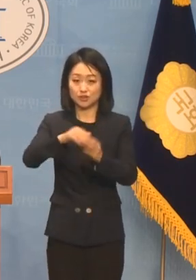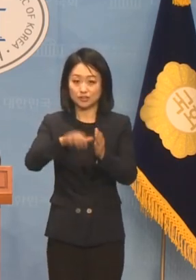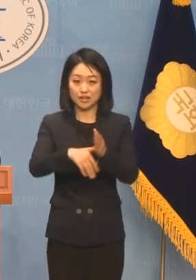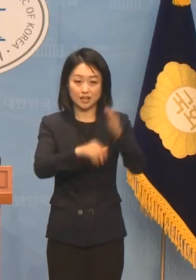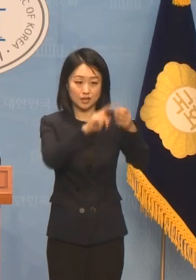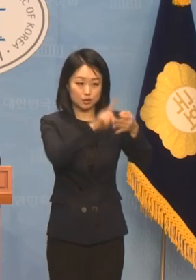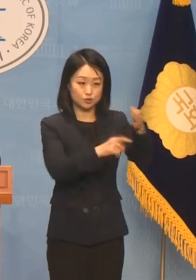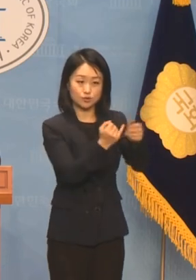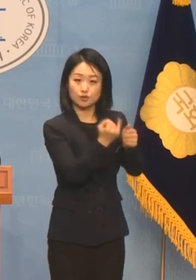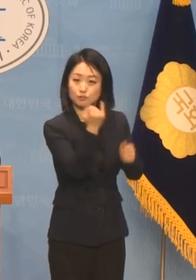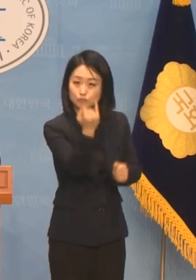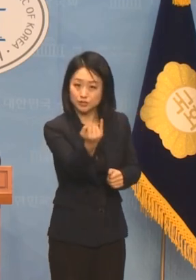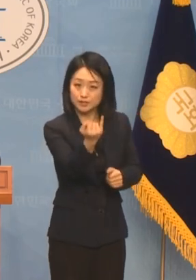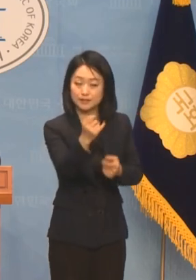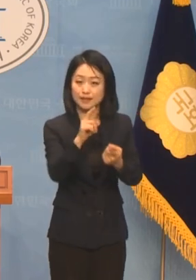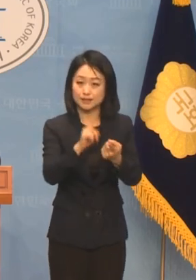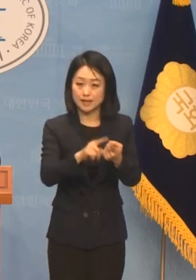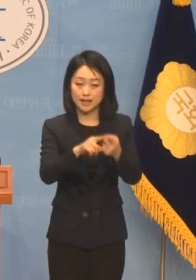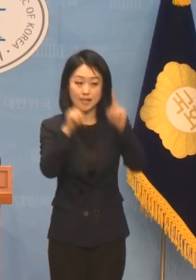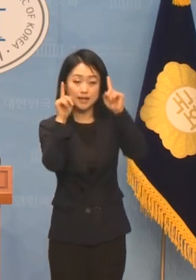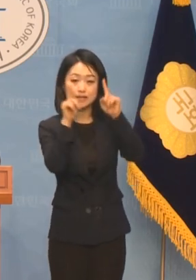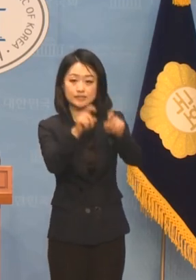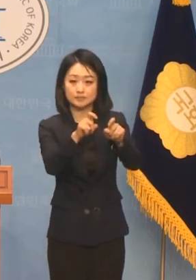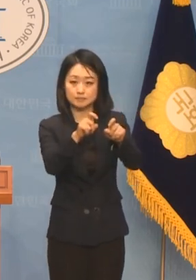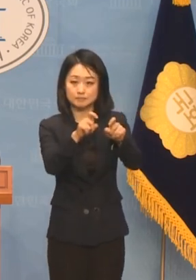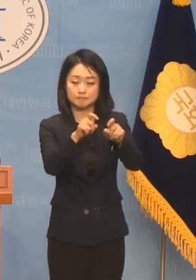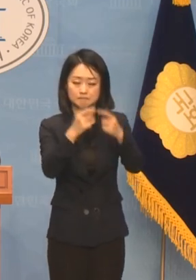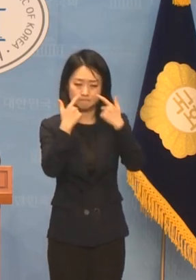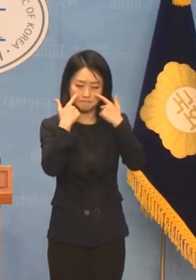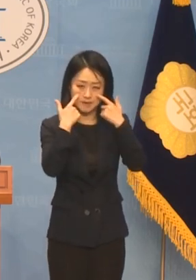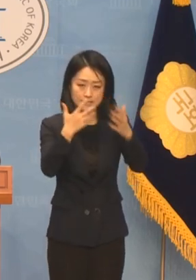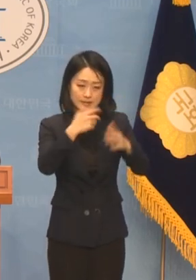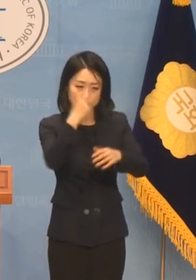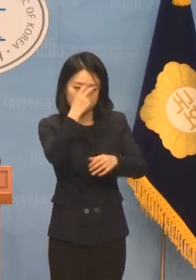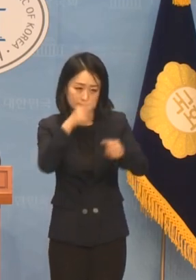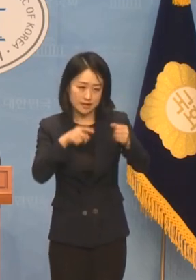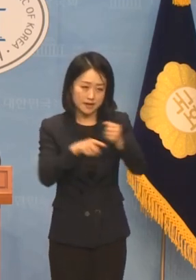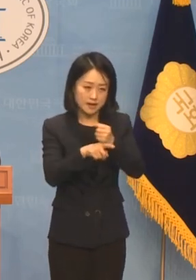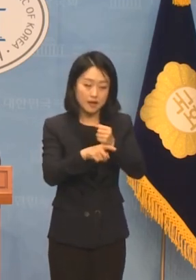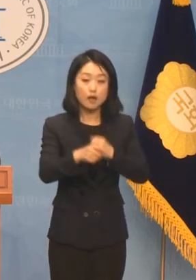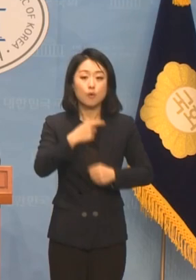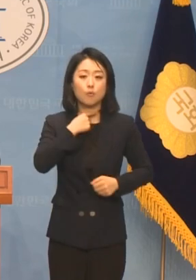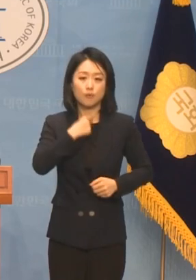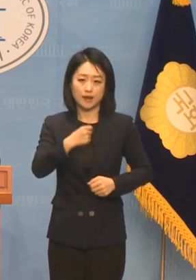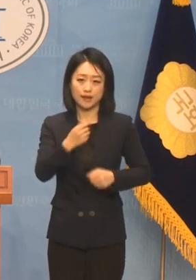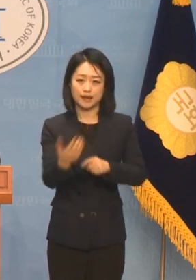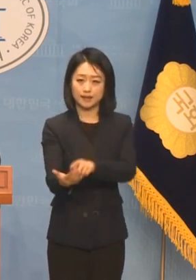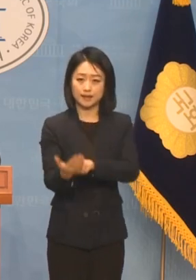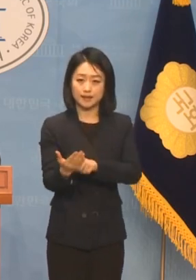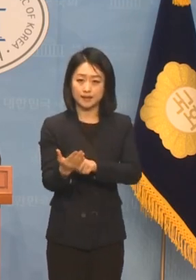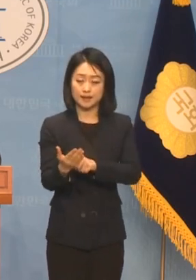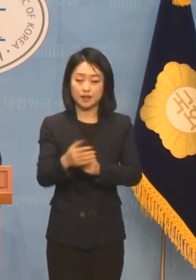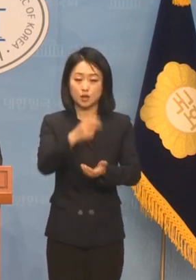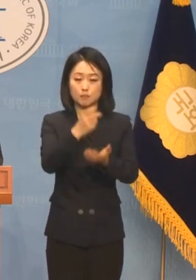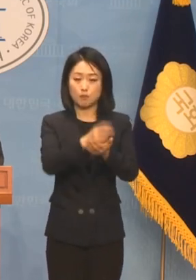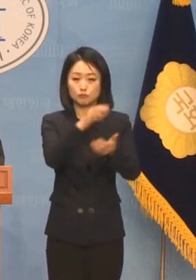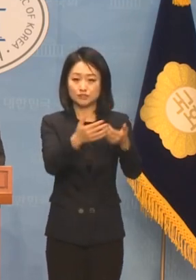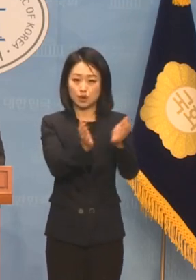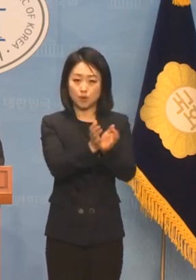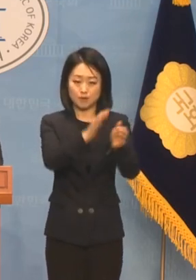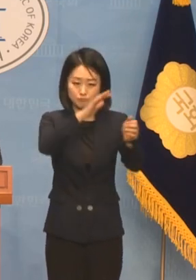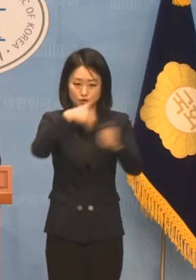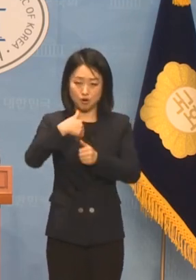배우자 김건희 여사를 둘러싼 의혹을 밝혀야 한다고 목소리를 모았습니다. 법무부 장관을